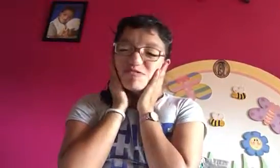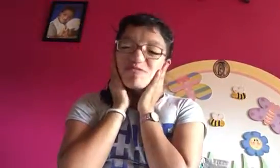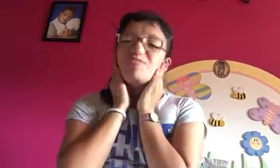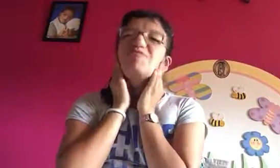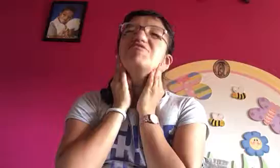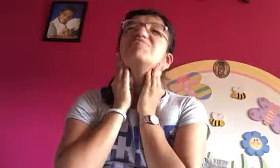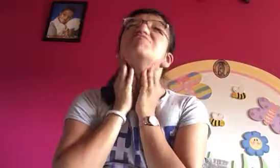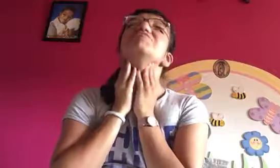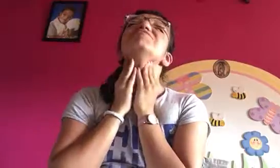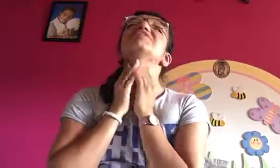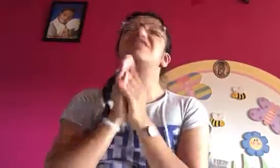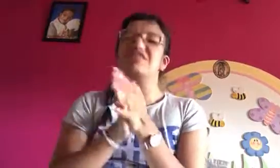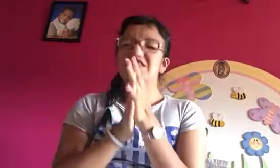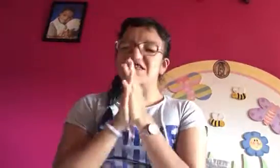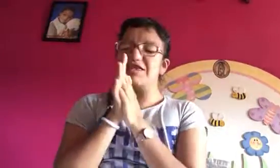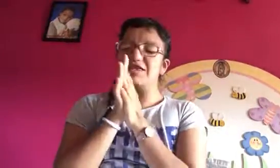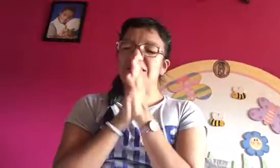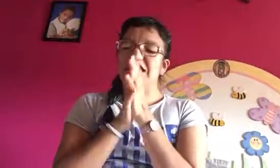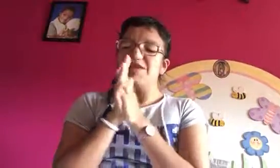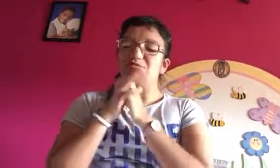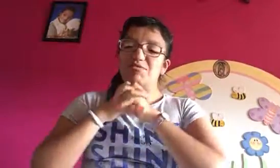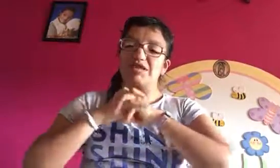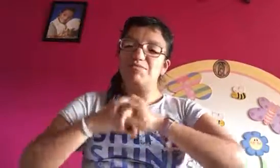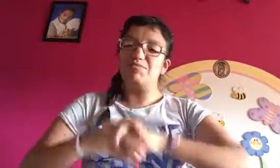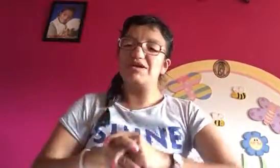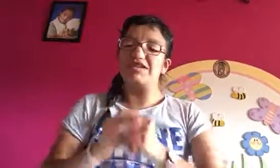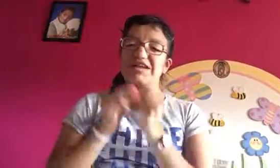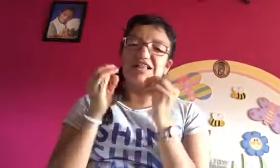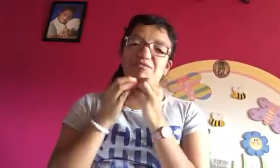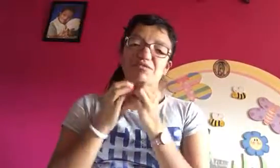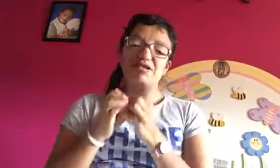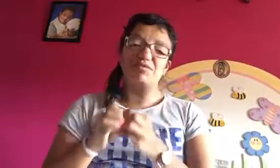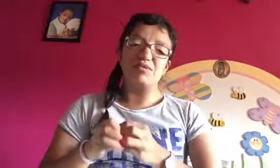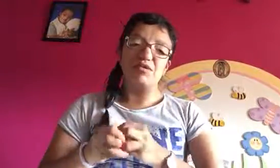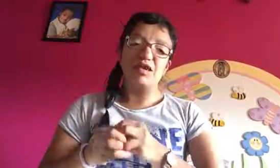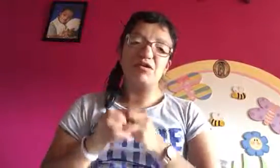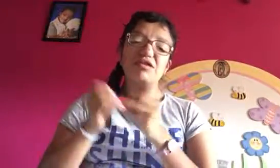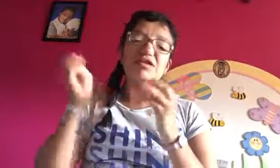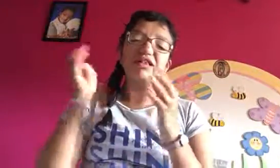muy, muy, muy feliz. Y muy feliz porque sé que les gustan los videos, sé que